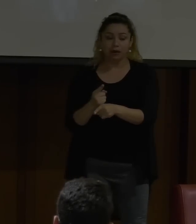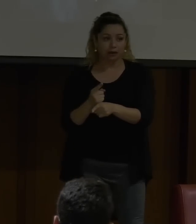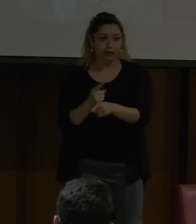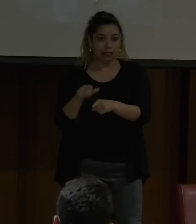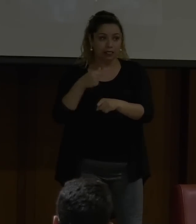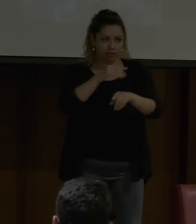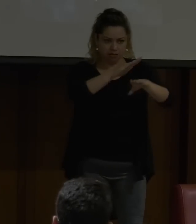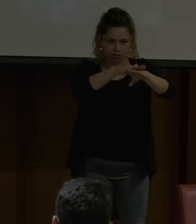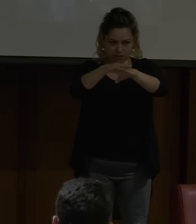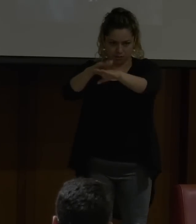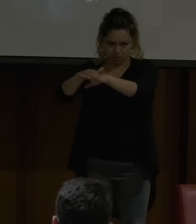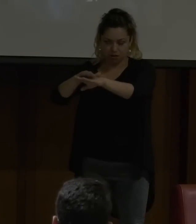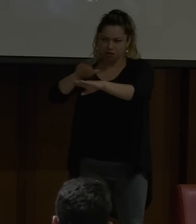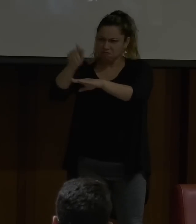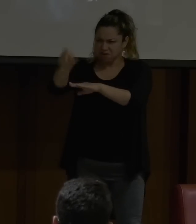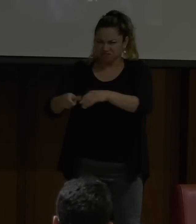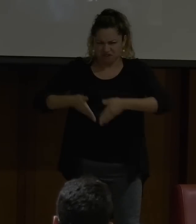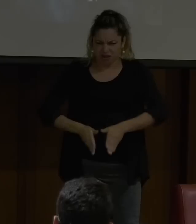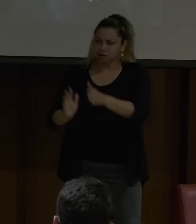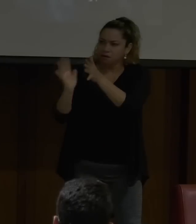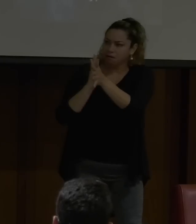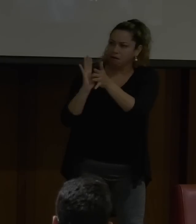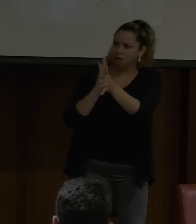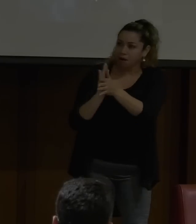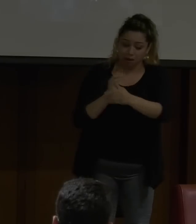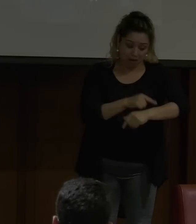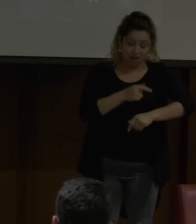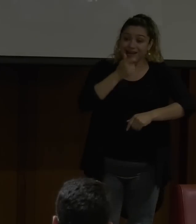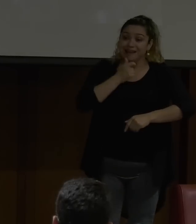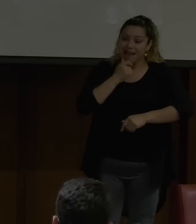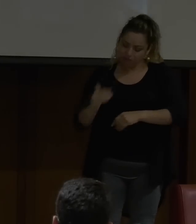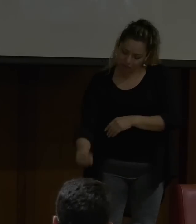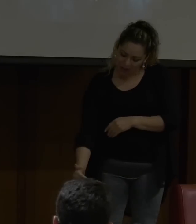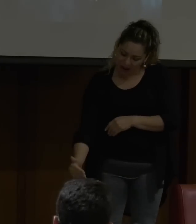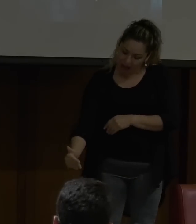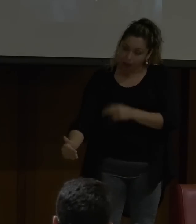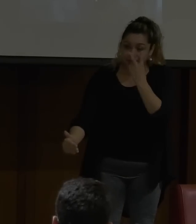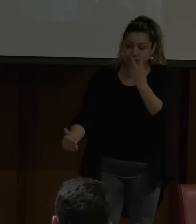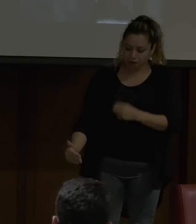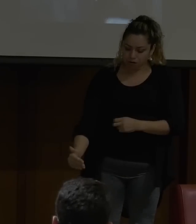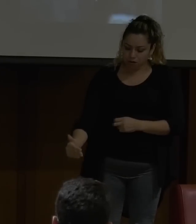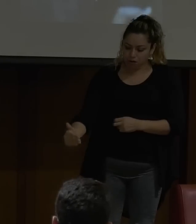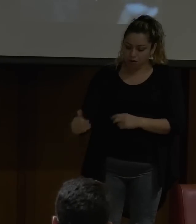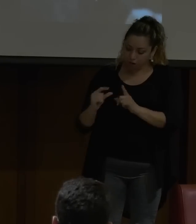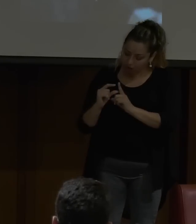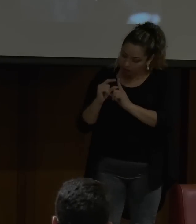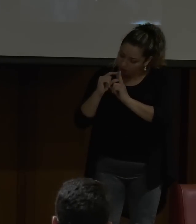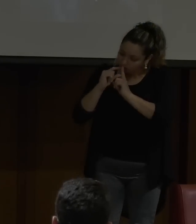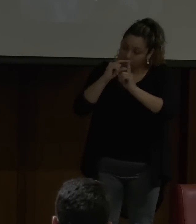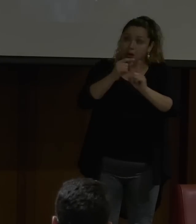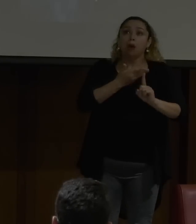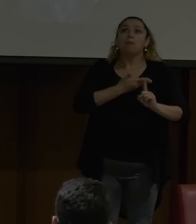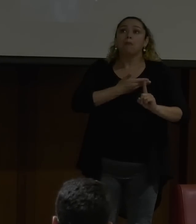más adelante, me contó entre otras cosas que la primera palabra que Leandro dijo no fue ni papá ni mamá, sino gallo.